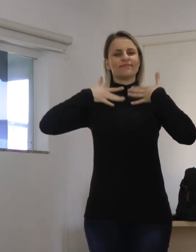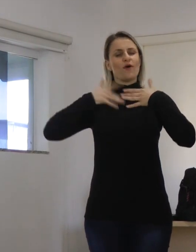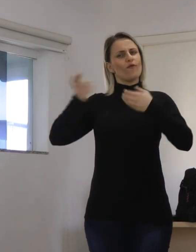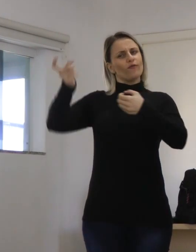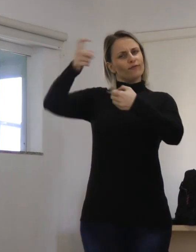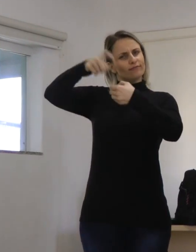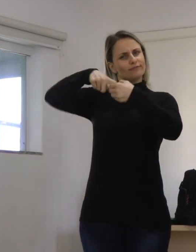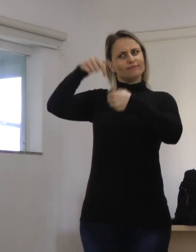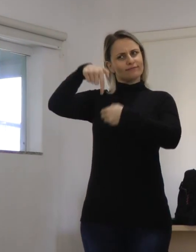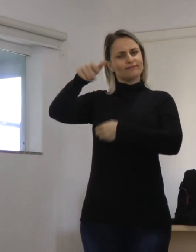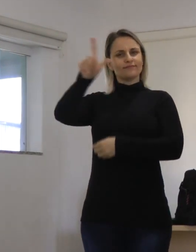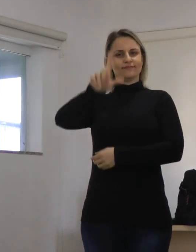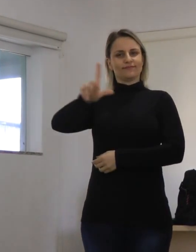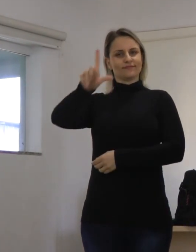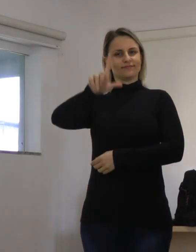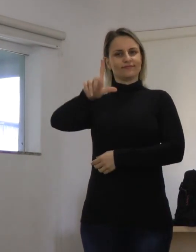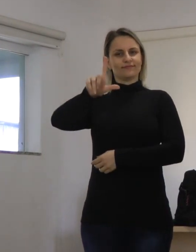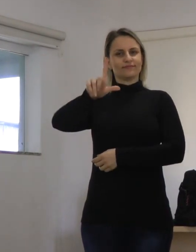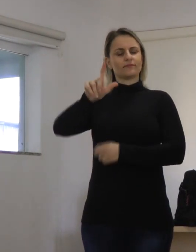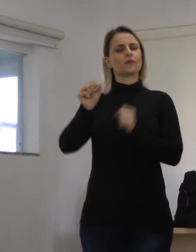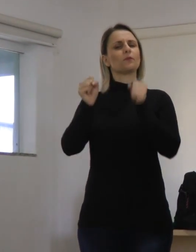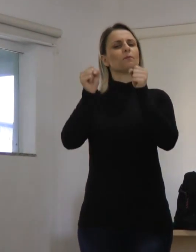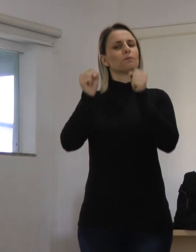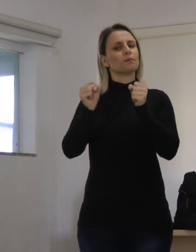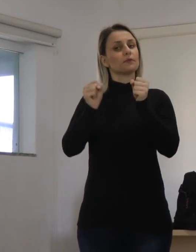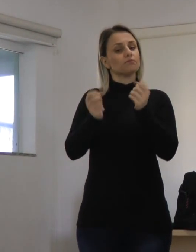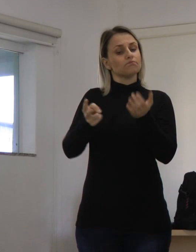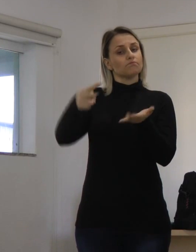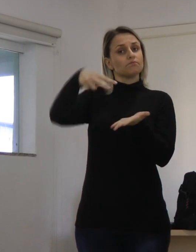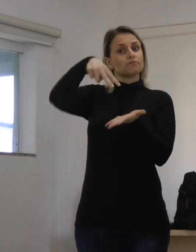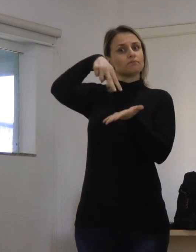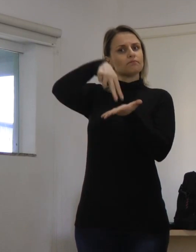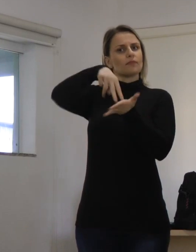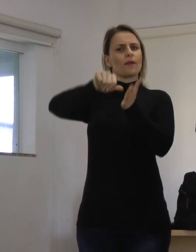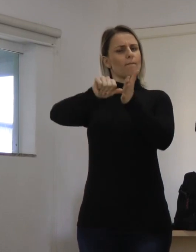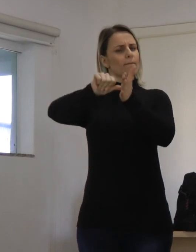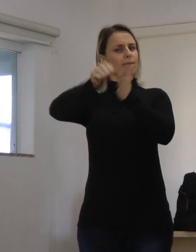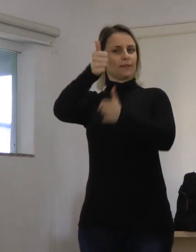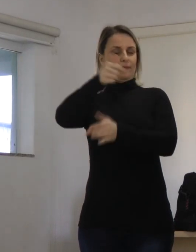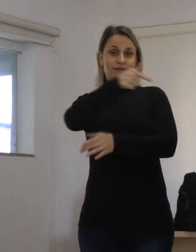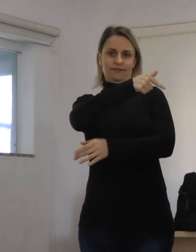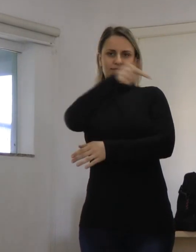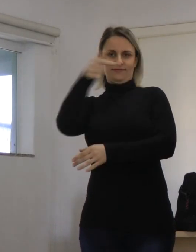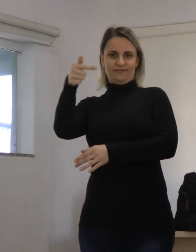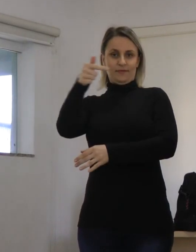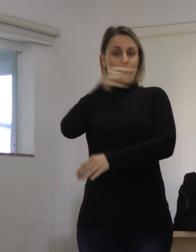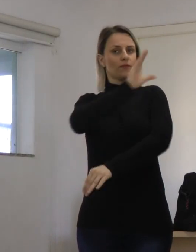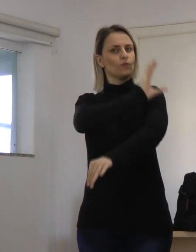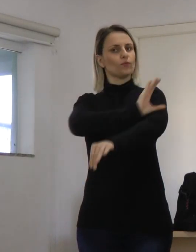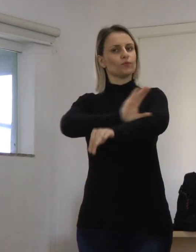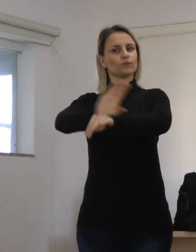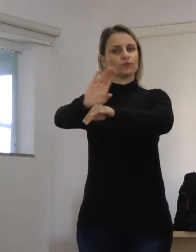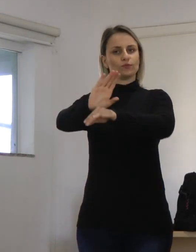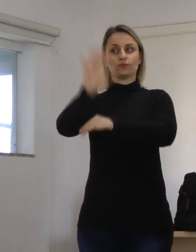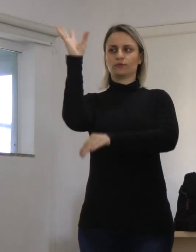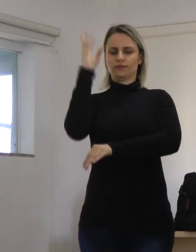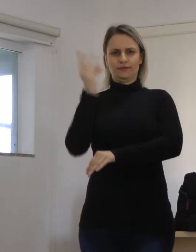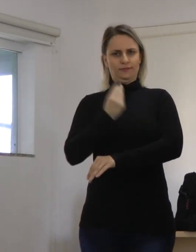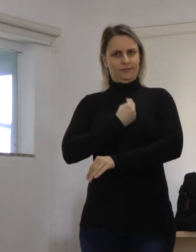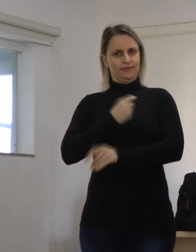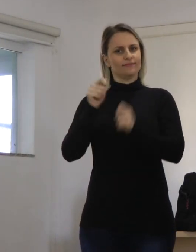Londrina e poder participar da primeira semana de cultura espírita aqui que vocês estão realizando.